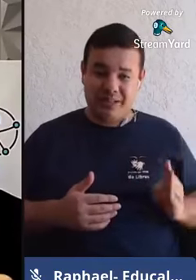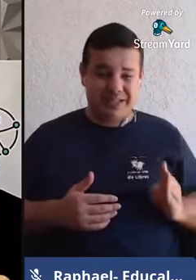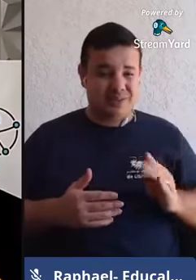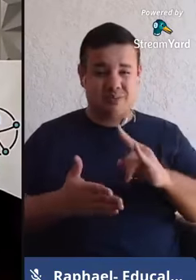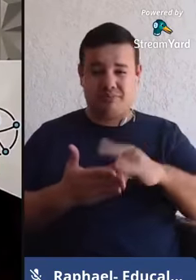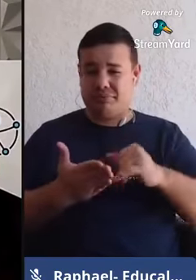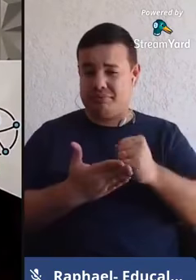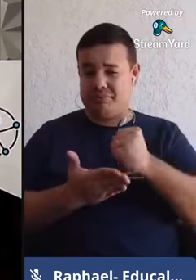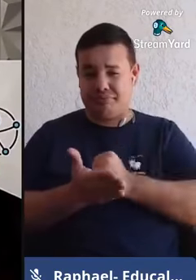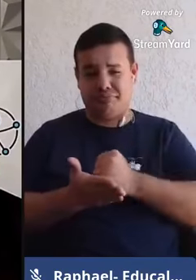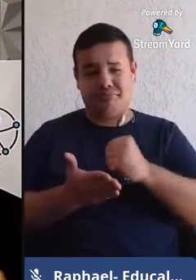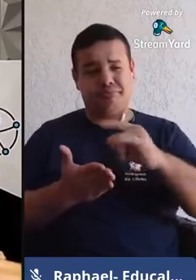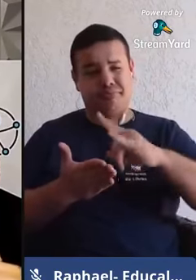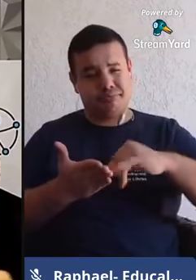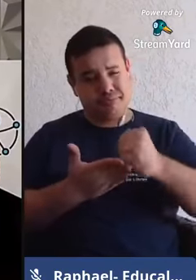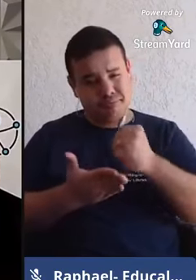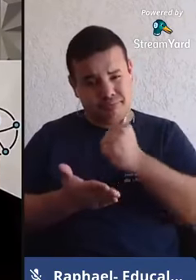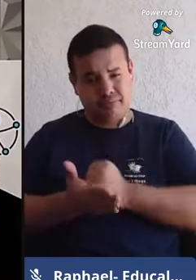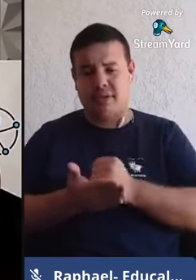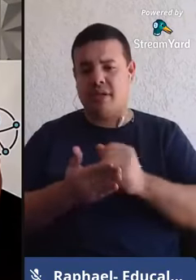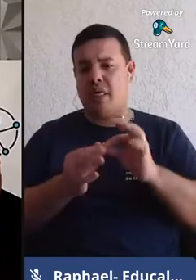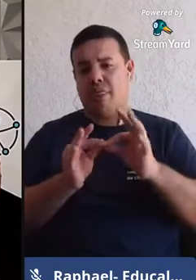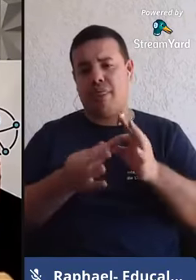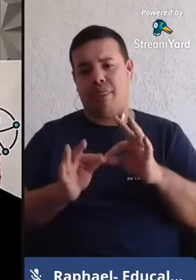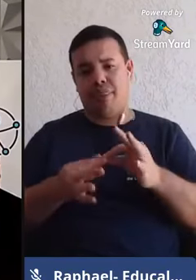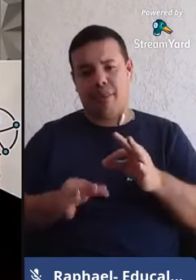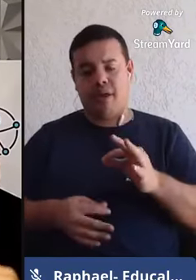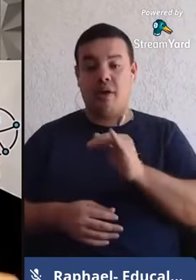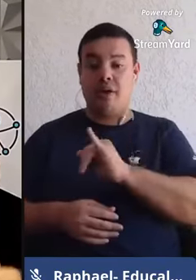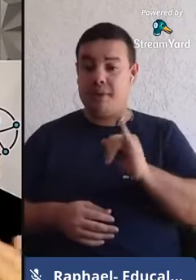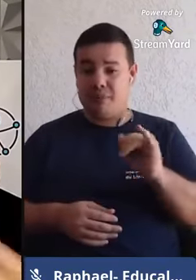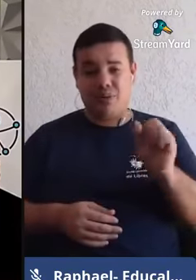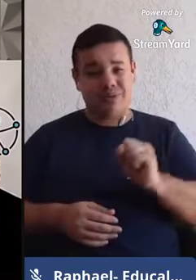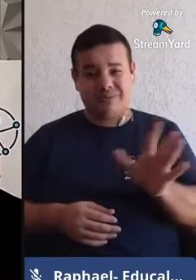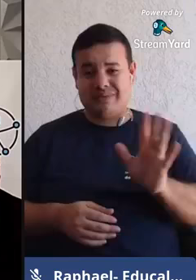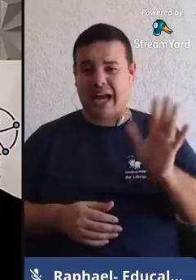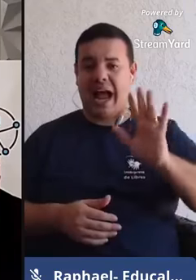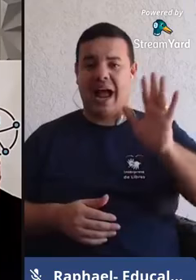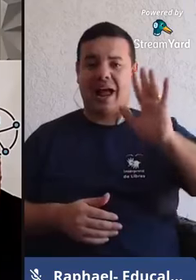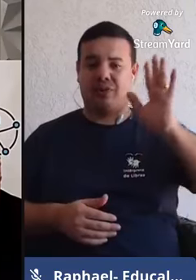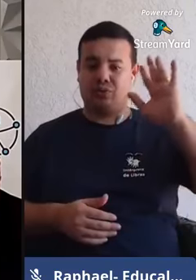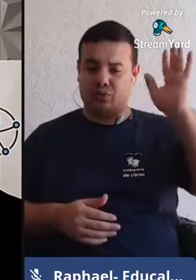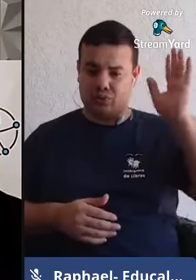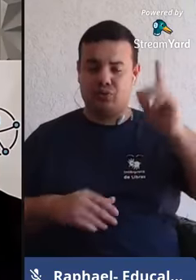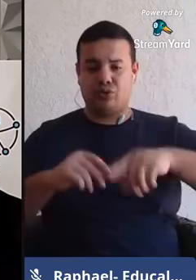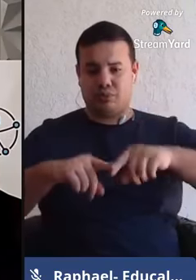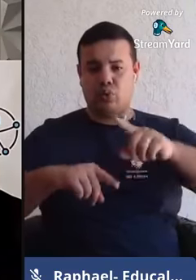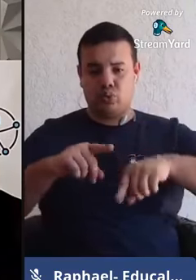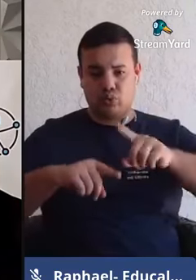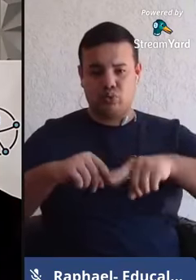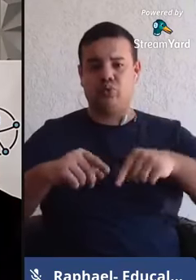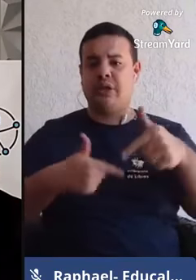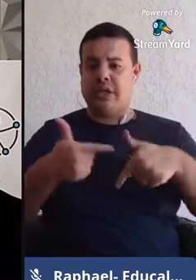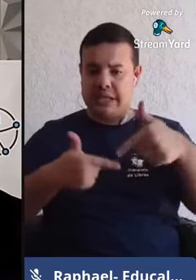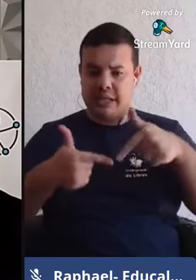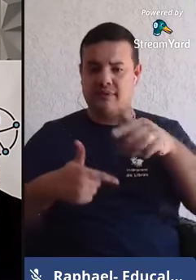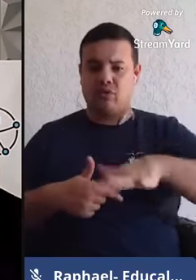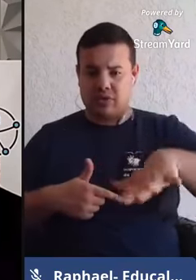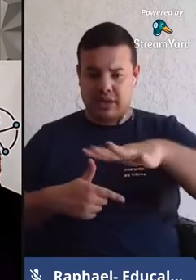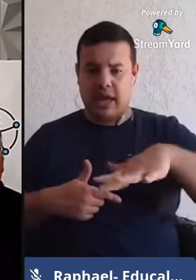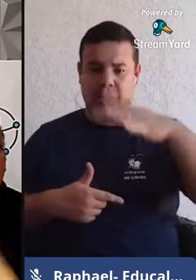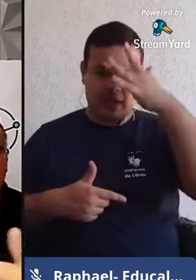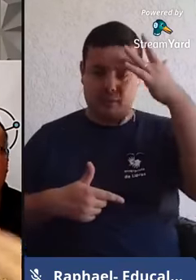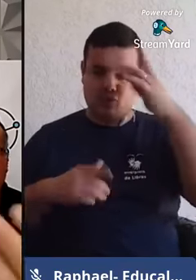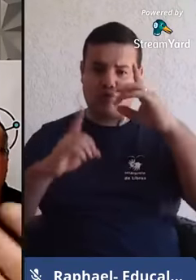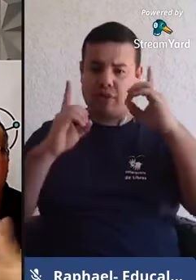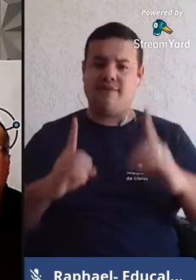muito grande e a carga tributária é gigantesca em cima dos produtos e dos serviços voltados para a pessoa com deficiência.